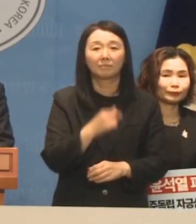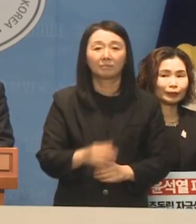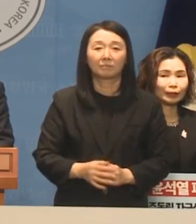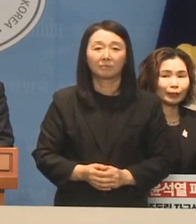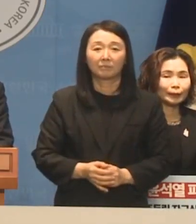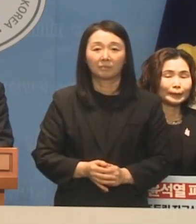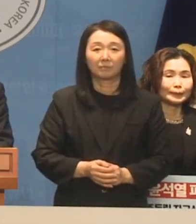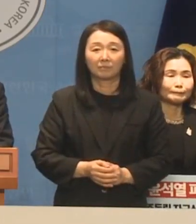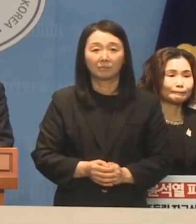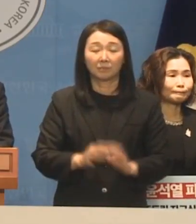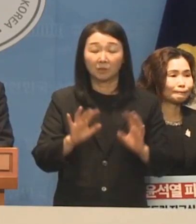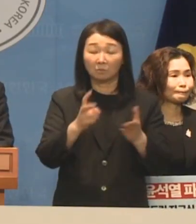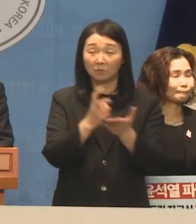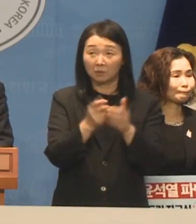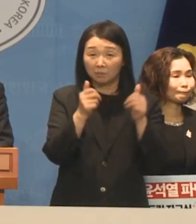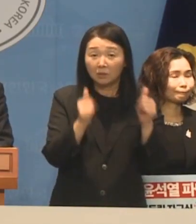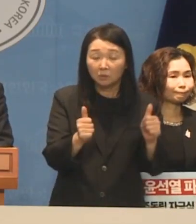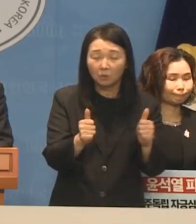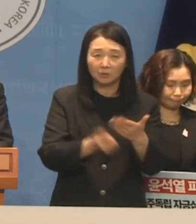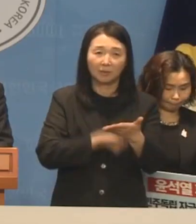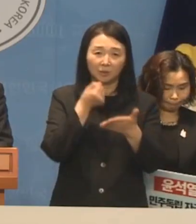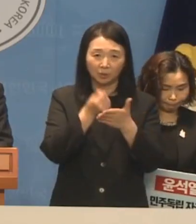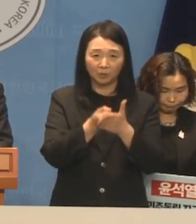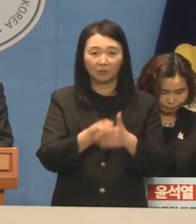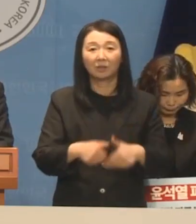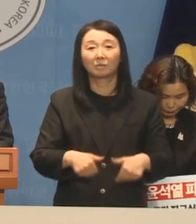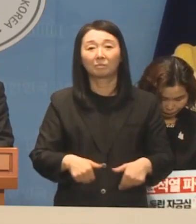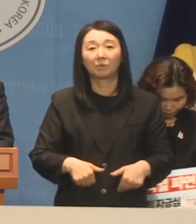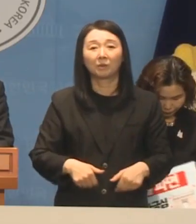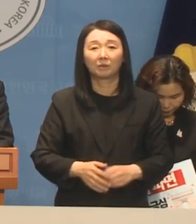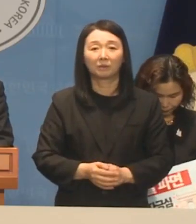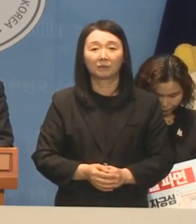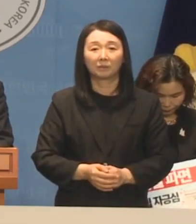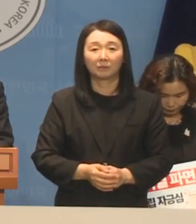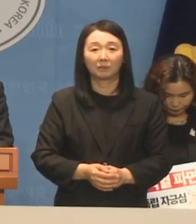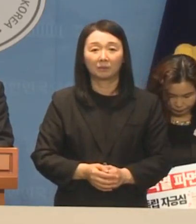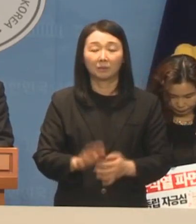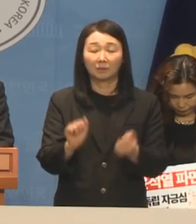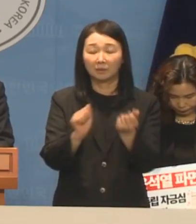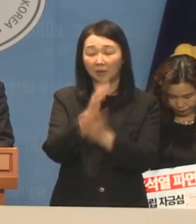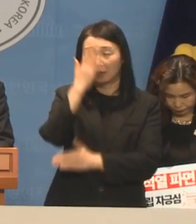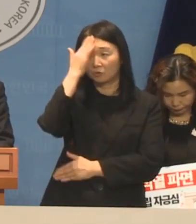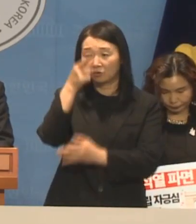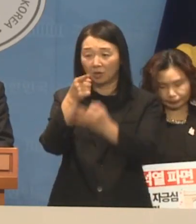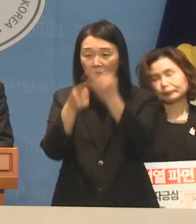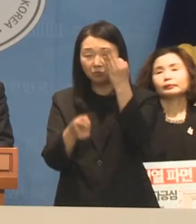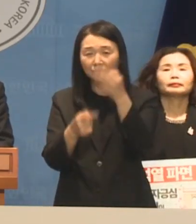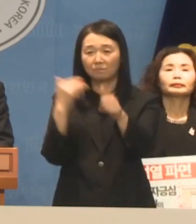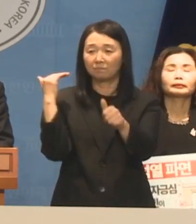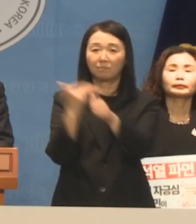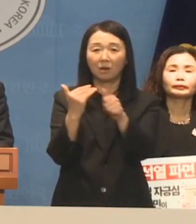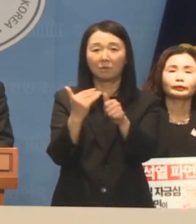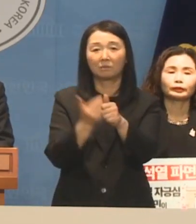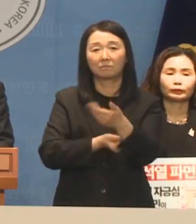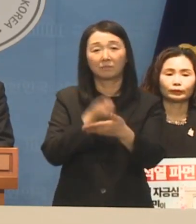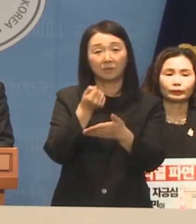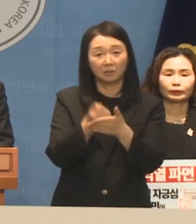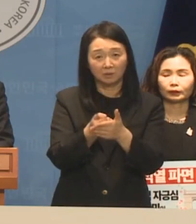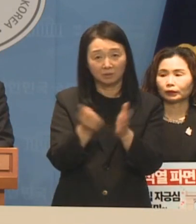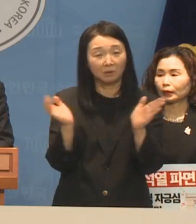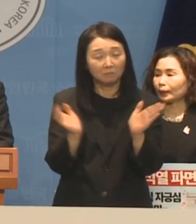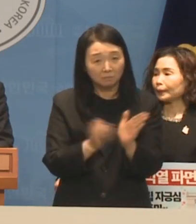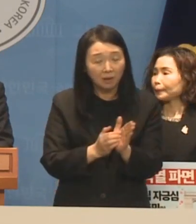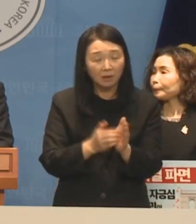보입니다. 헌재는 이제 결단해야 합니다. 내란숙의 윤석열의 파면을